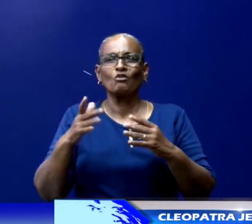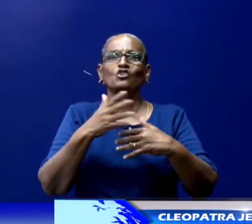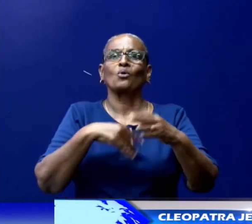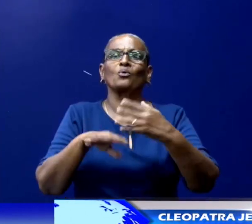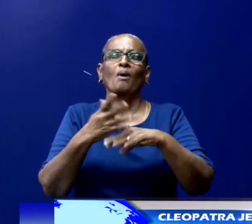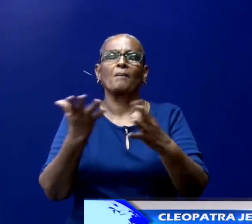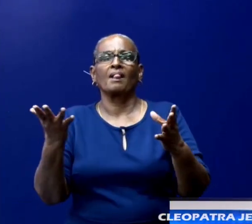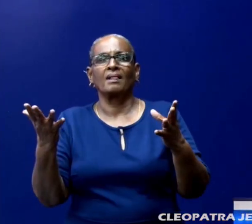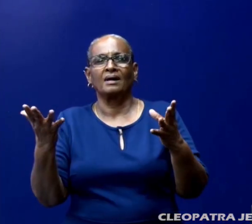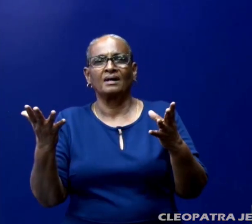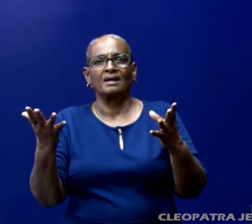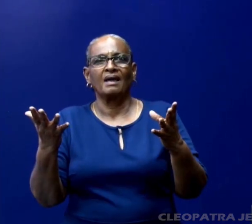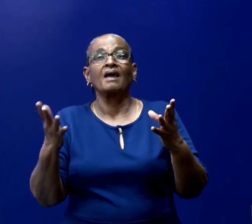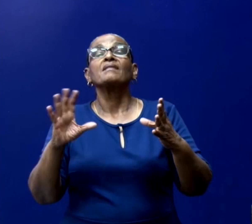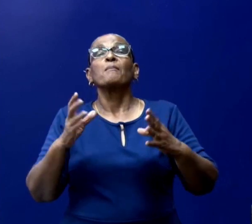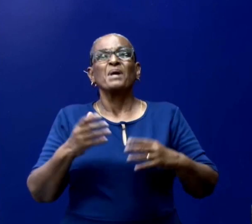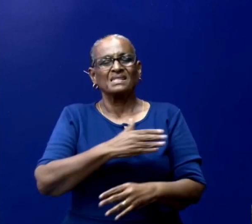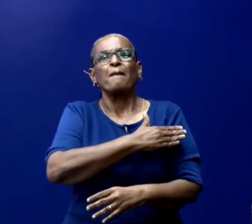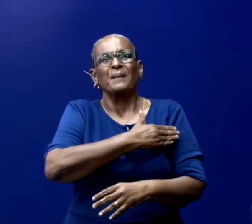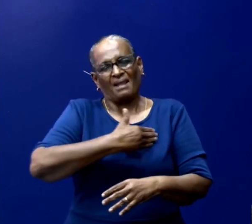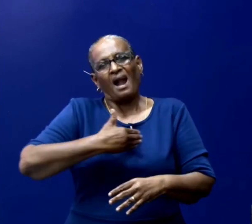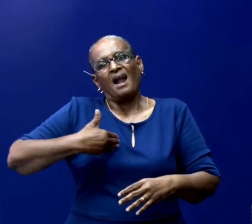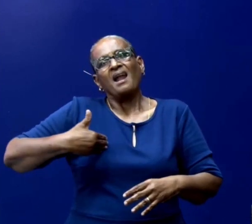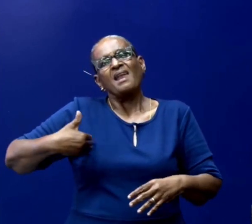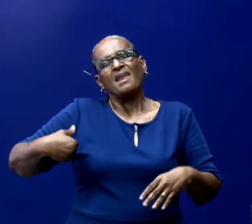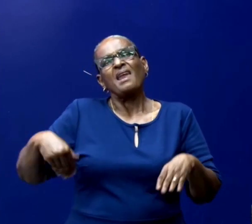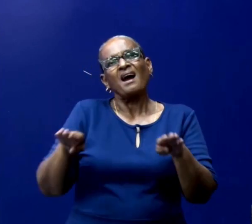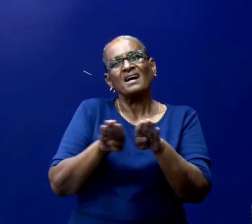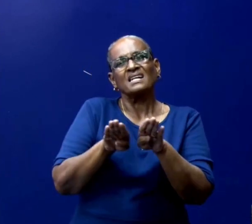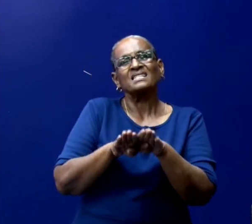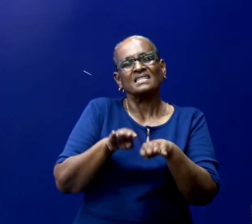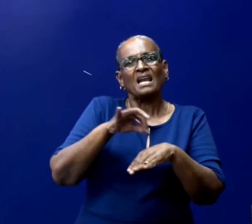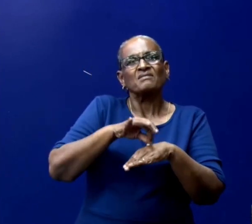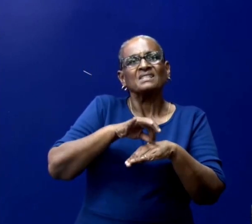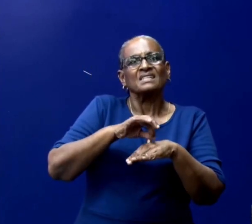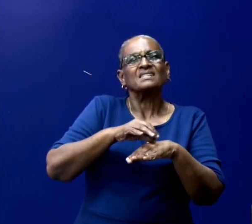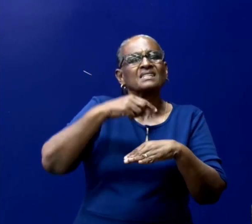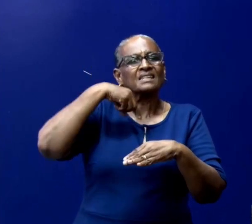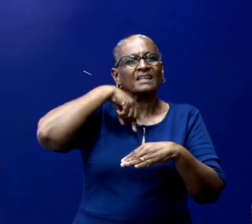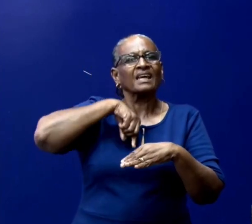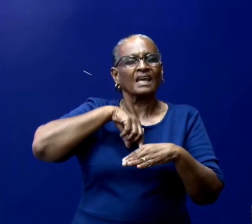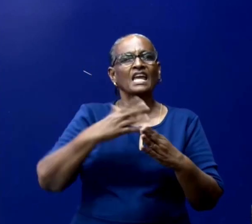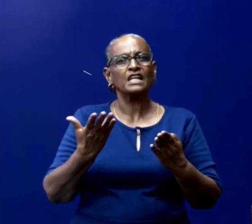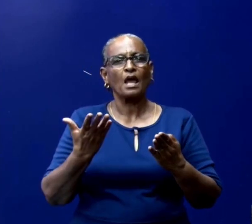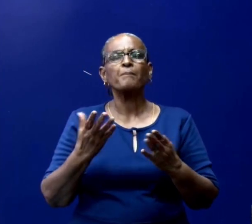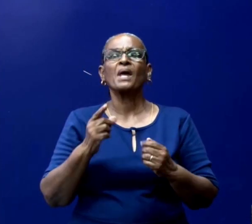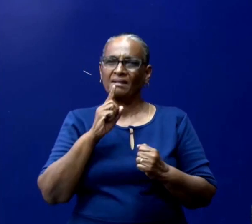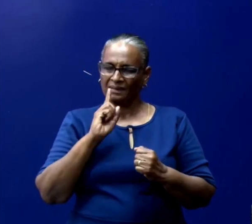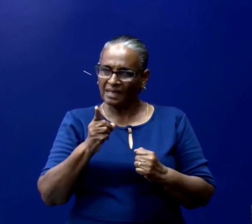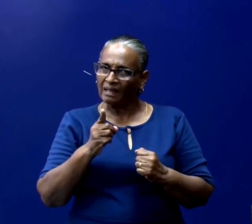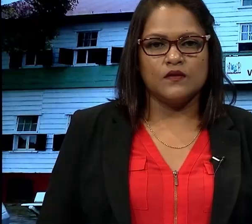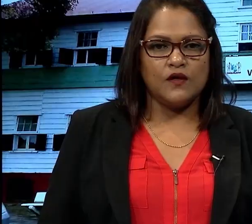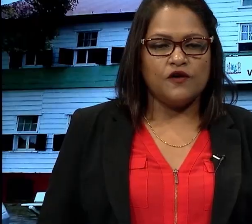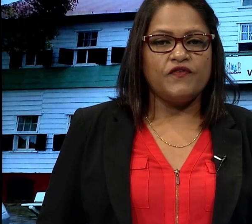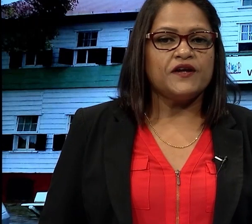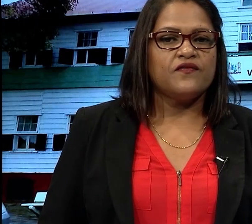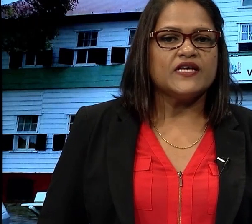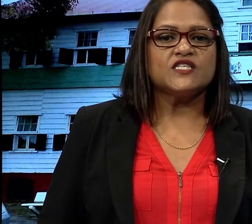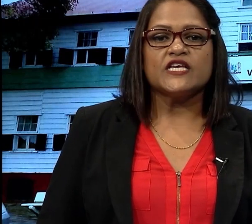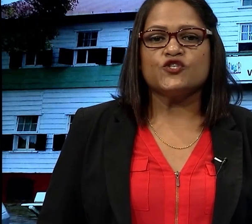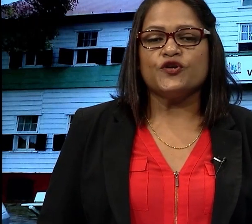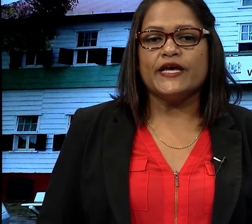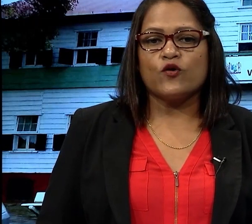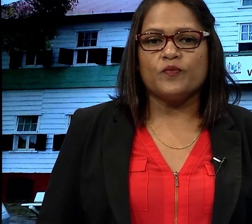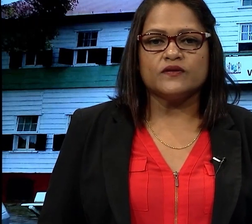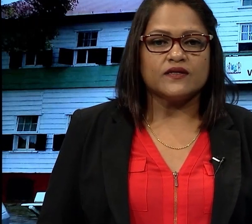je mensen met een chronische ziekte, de onderliggende ziekte, die kwetsbaar zijn. Dat moeten we zoveel als mogelijk scheiden. Verder